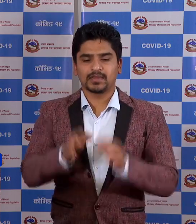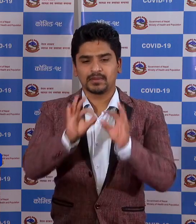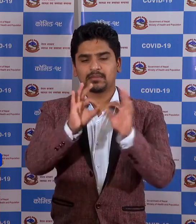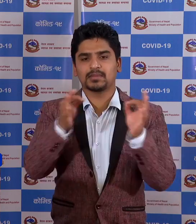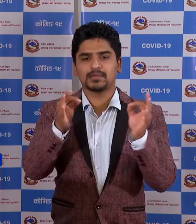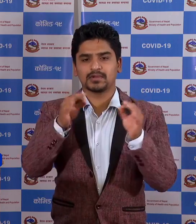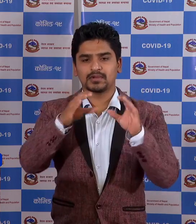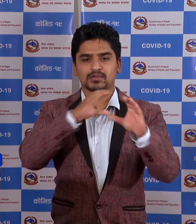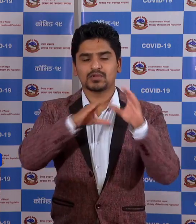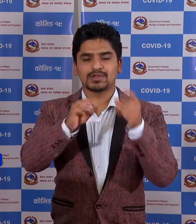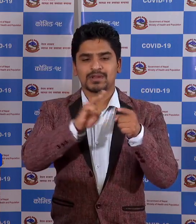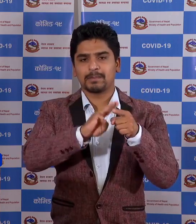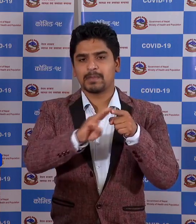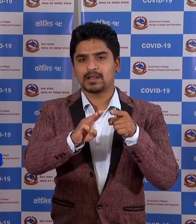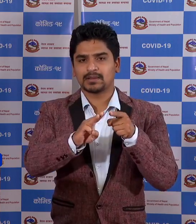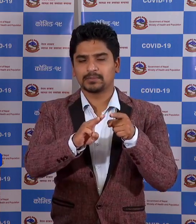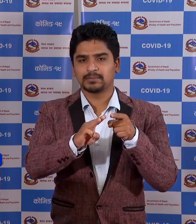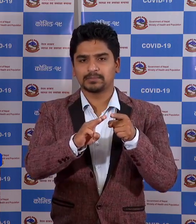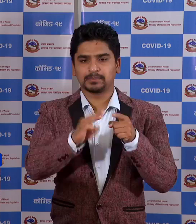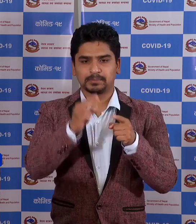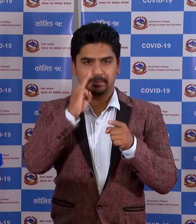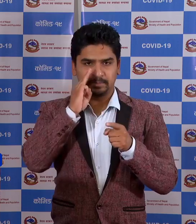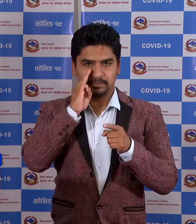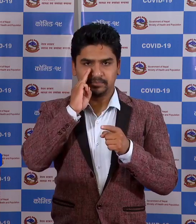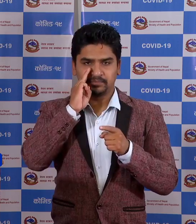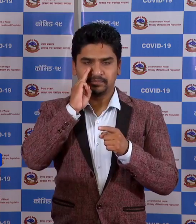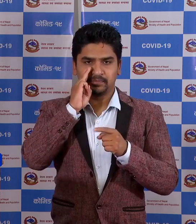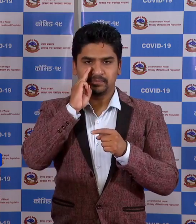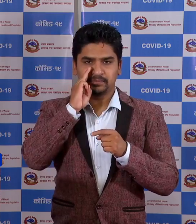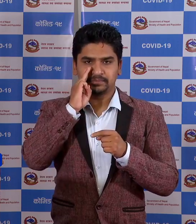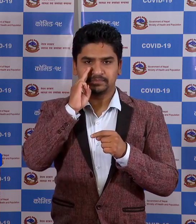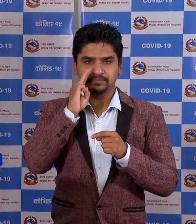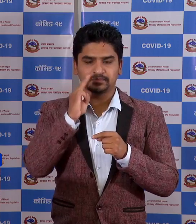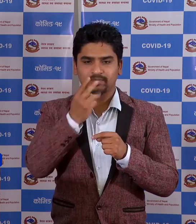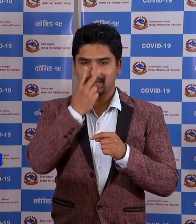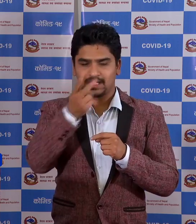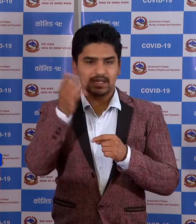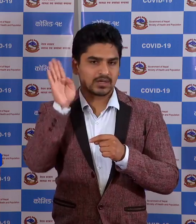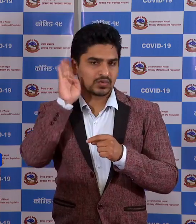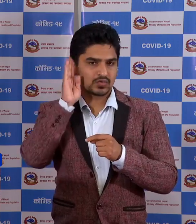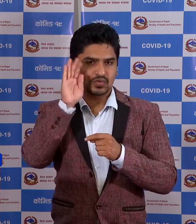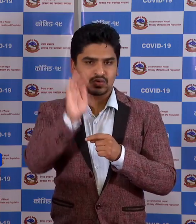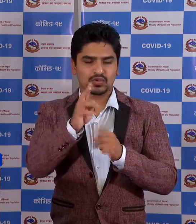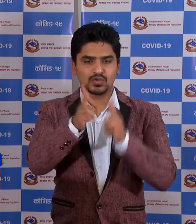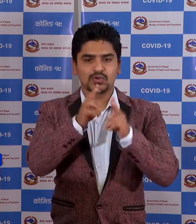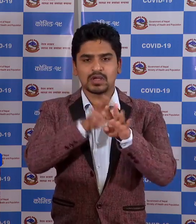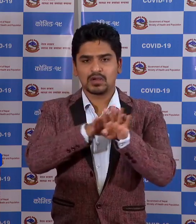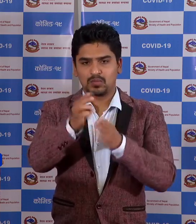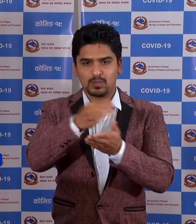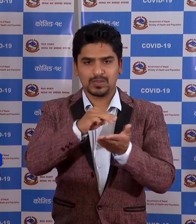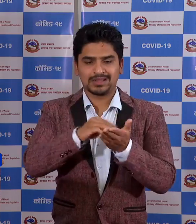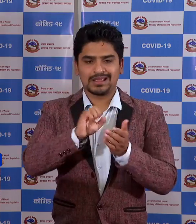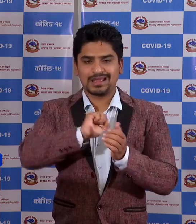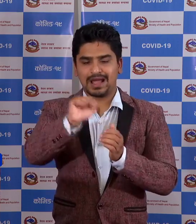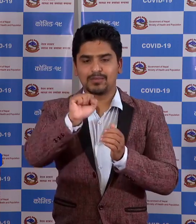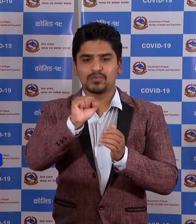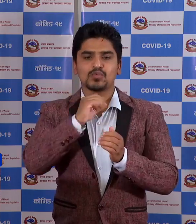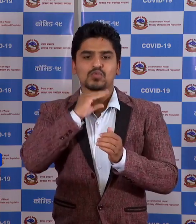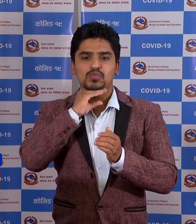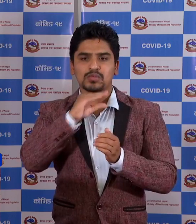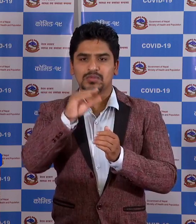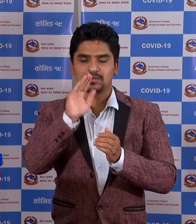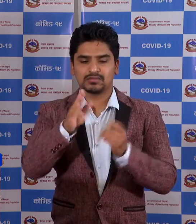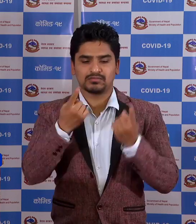विभिन्न सञ्चार माध्यममा हेर्न र सुन्न सकिएका कुराहरूमध्ये आफू वयस्क